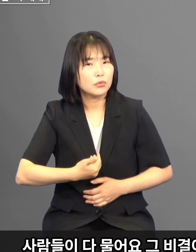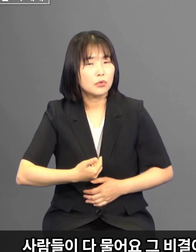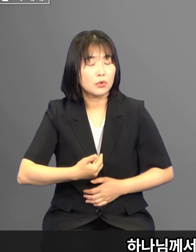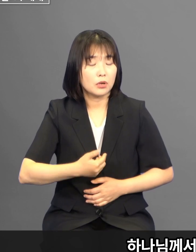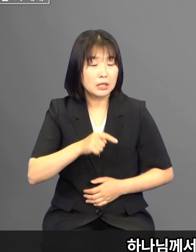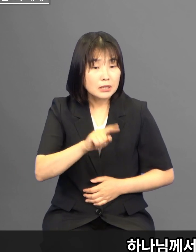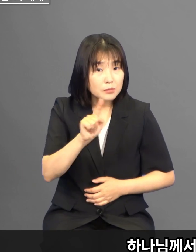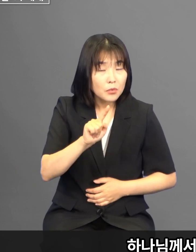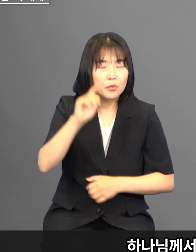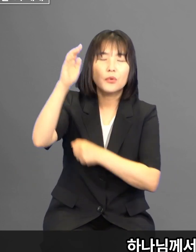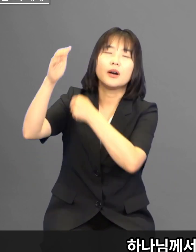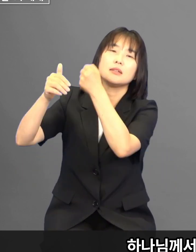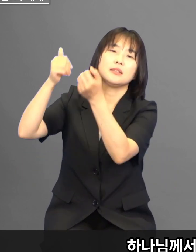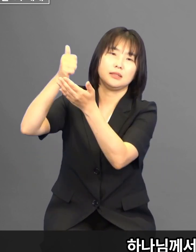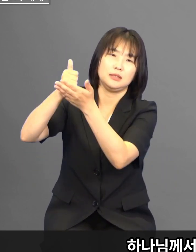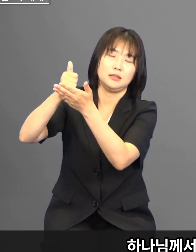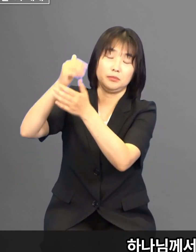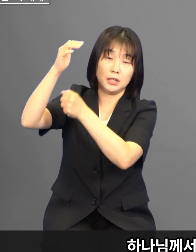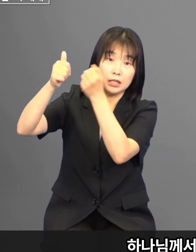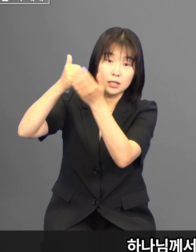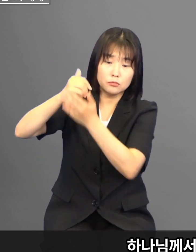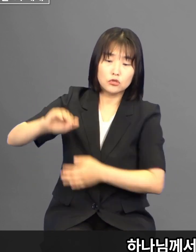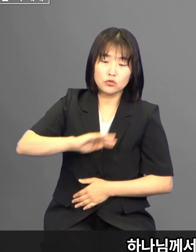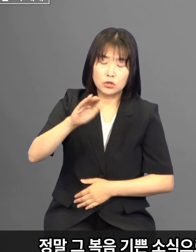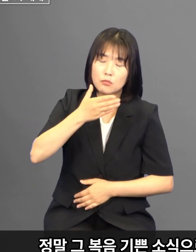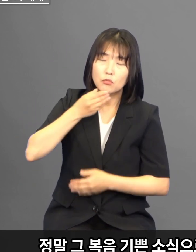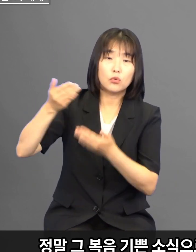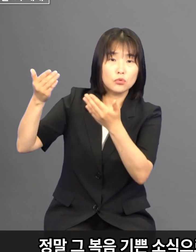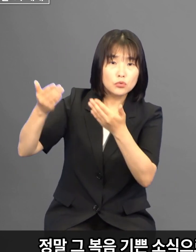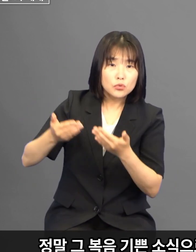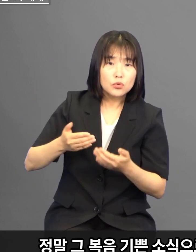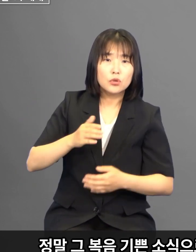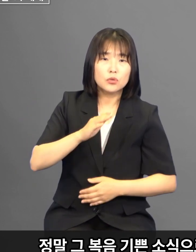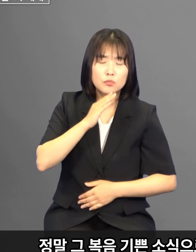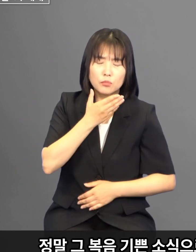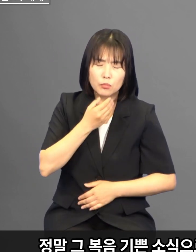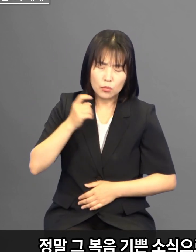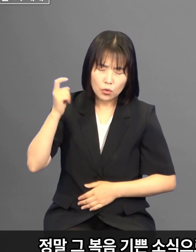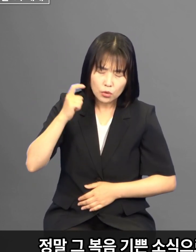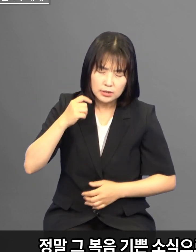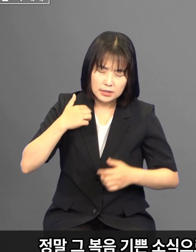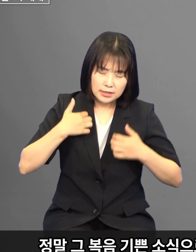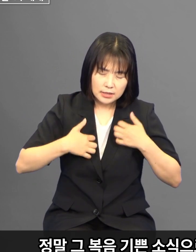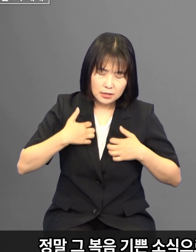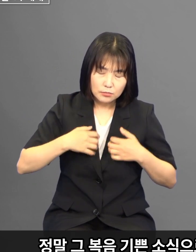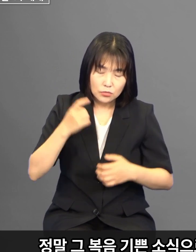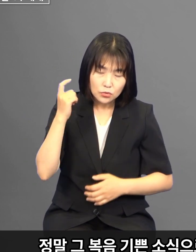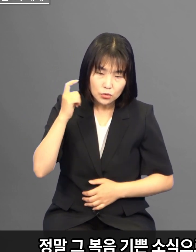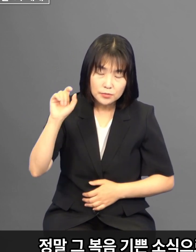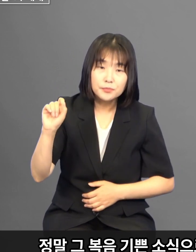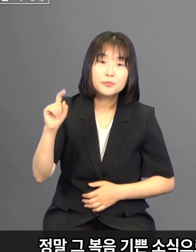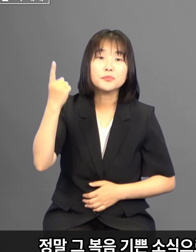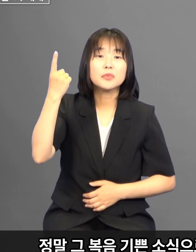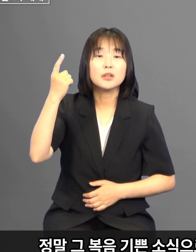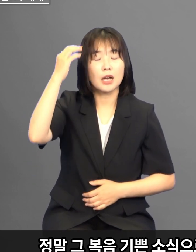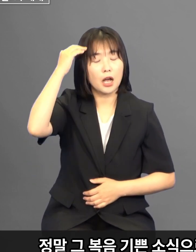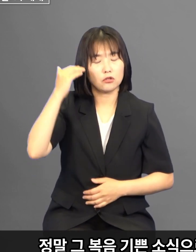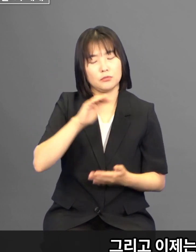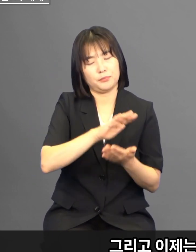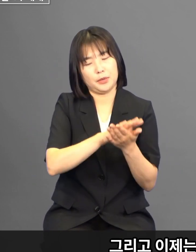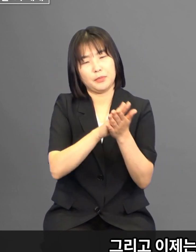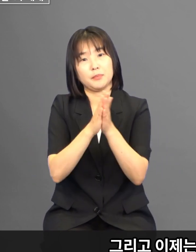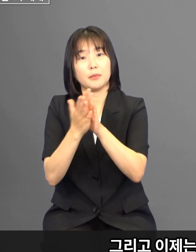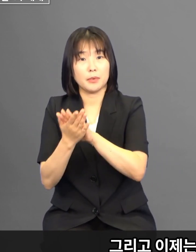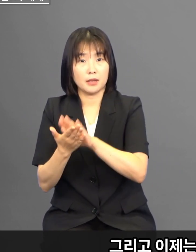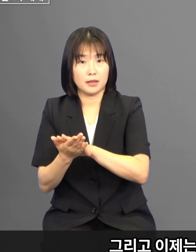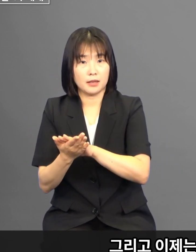하나님이시죠. 하나님께서 우리에게 복을 주셔서 정말 그 복음, 기쁜 소식으로 말미암아 이 나라가 변화된 거예요.